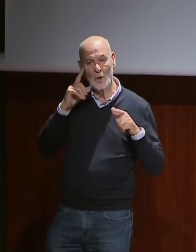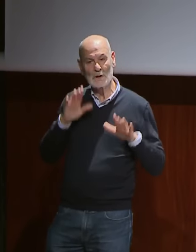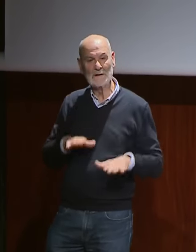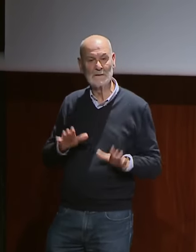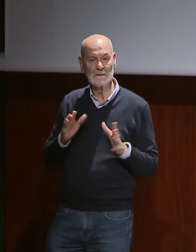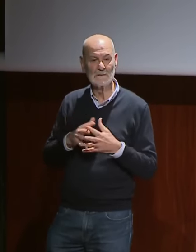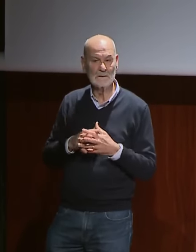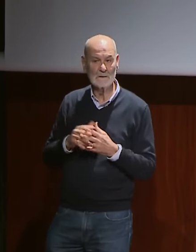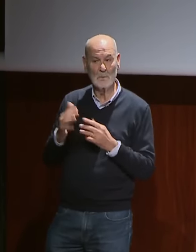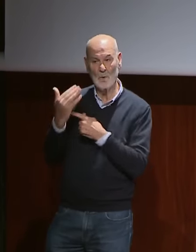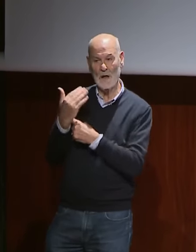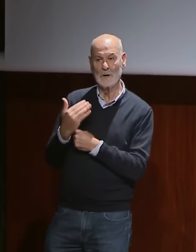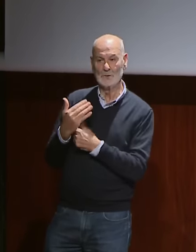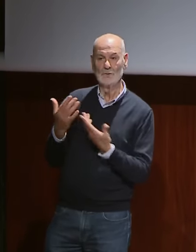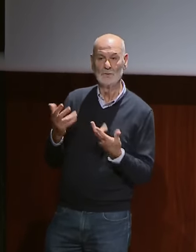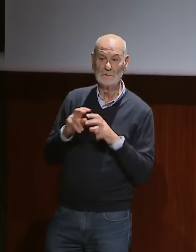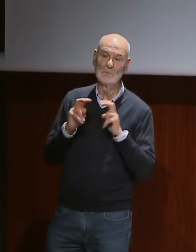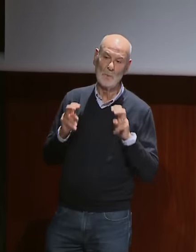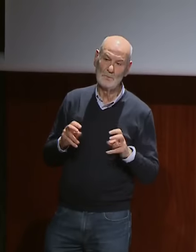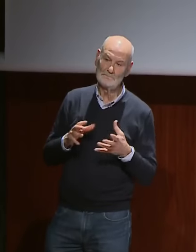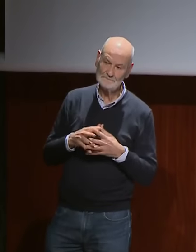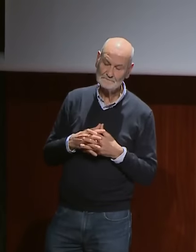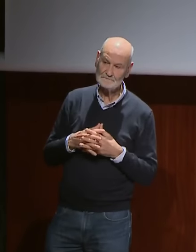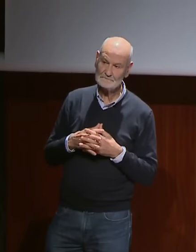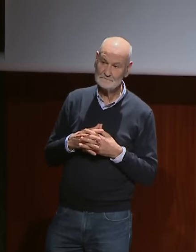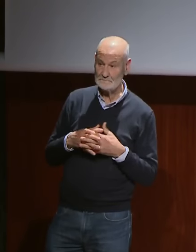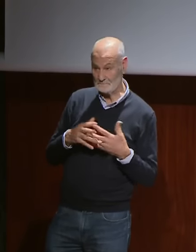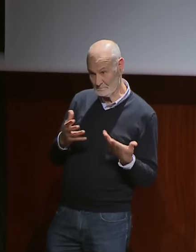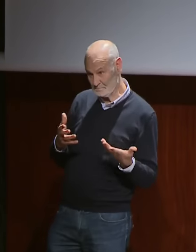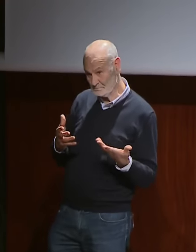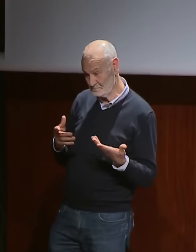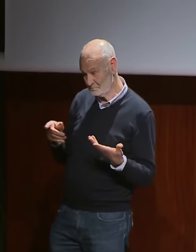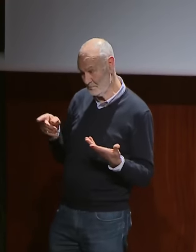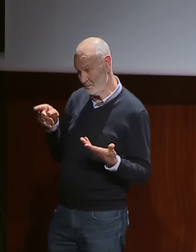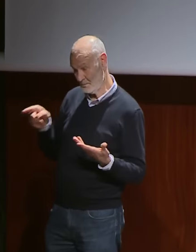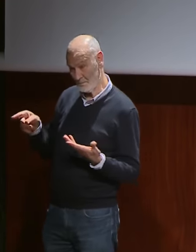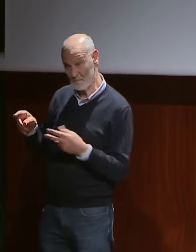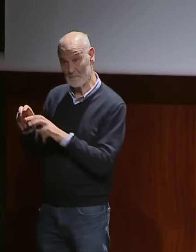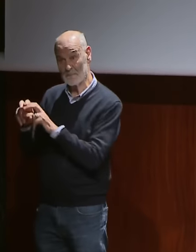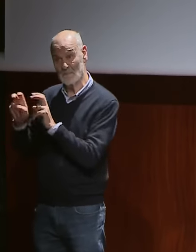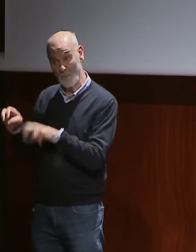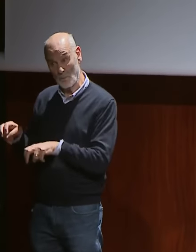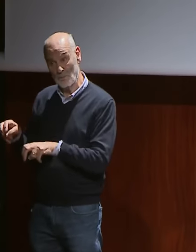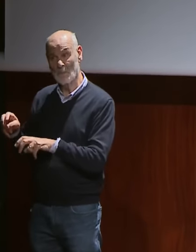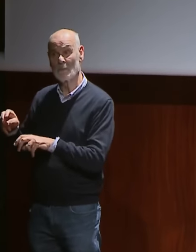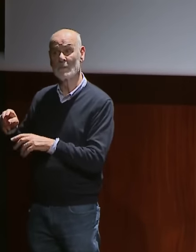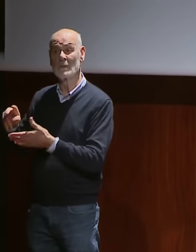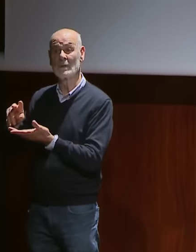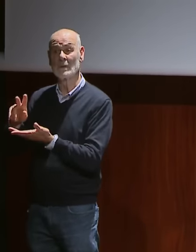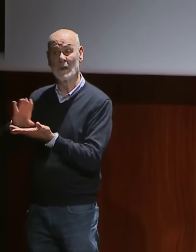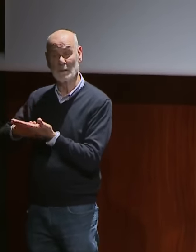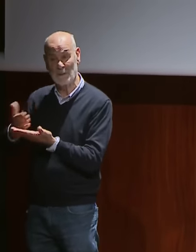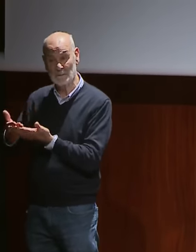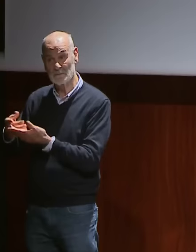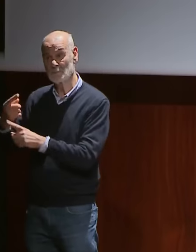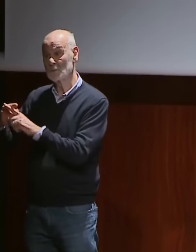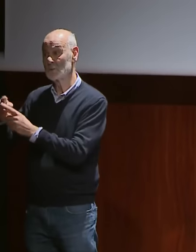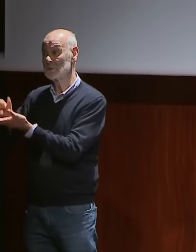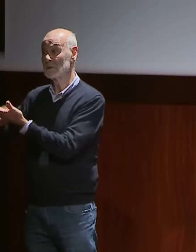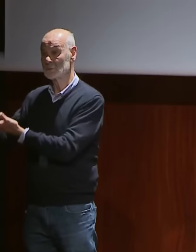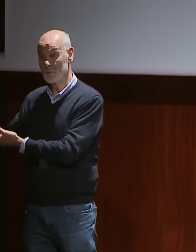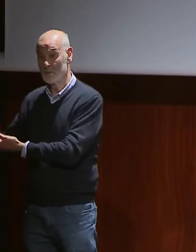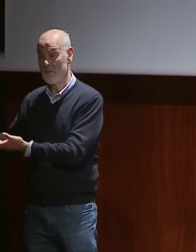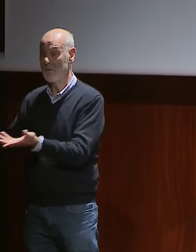quelqu'un de diplômé, de compétent, ça me protégeait, ça me permettait d'être plus tranquille par rapport à ça. et d'éviter des problèmes.